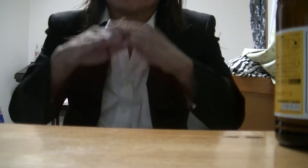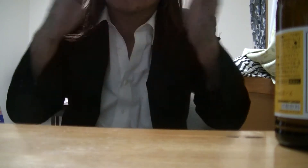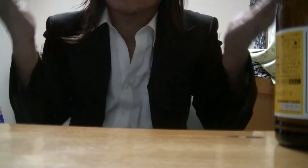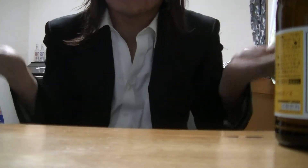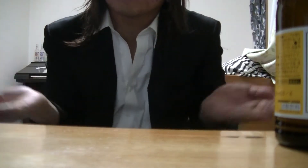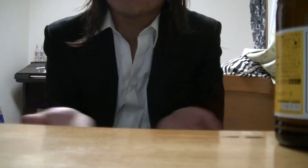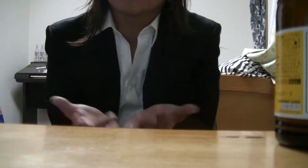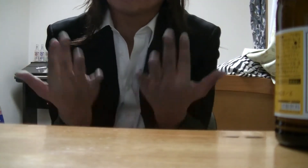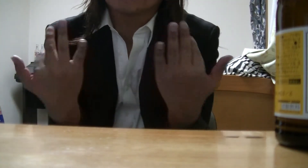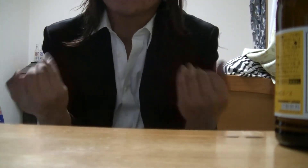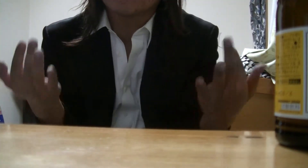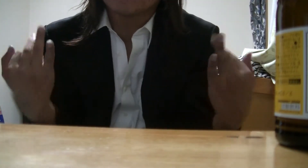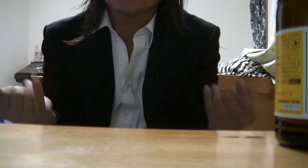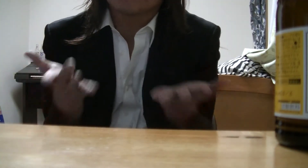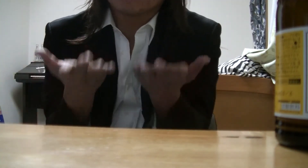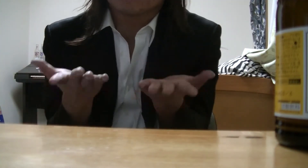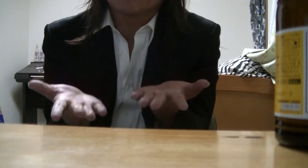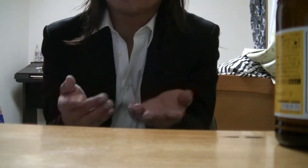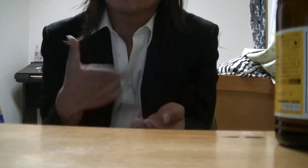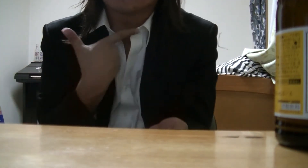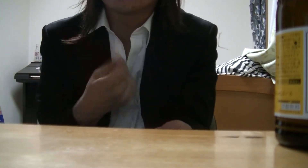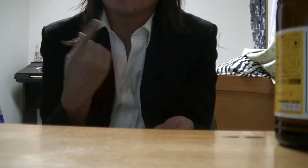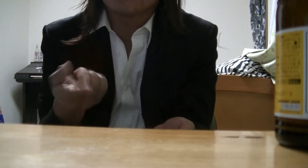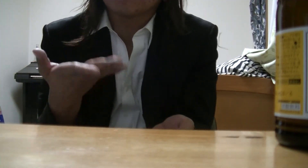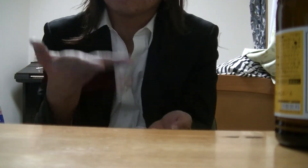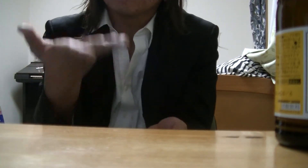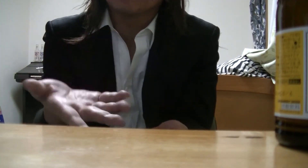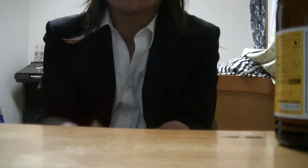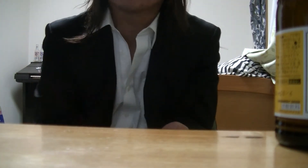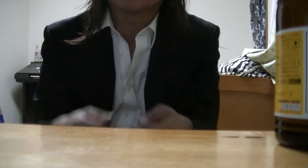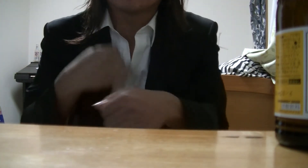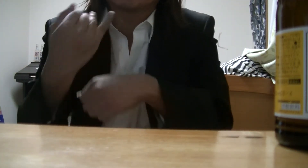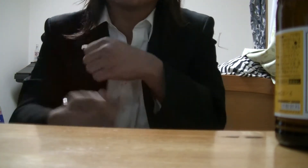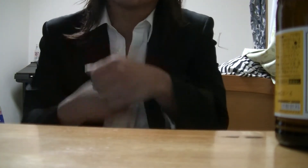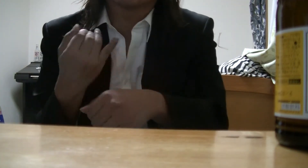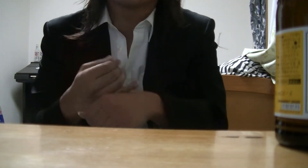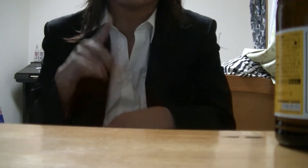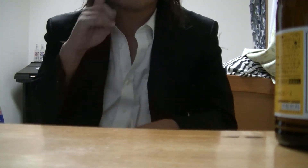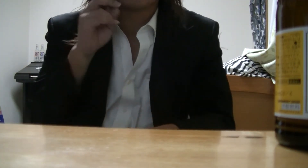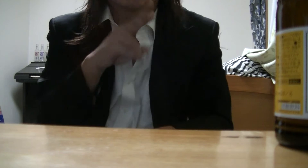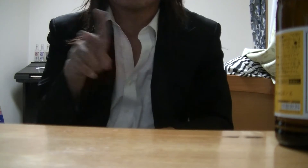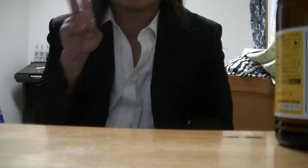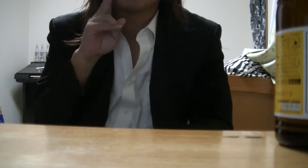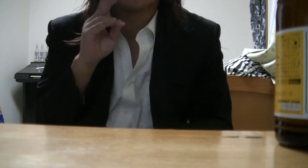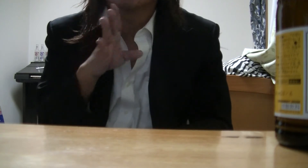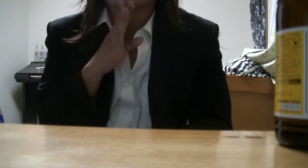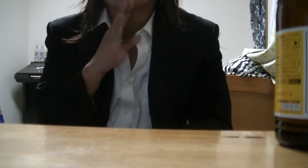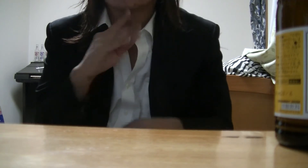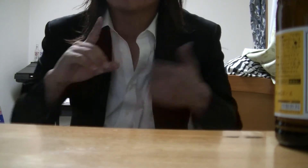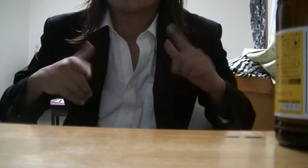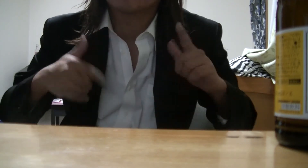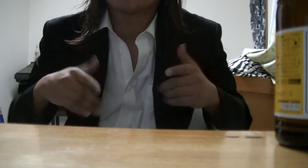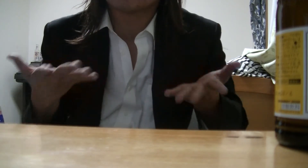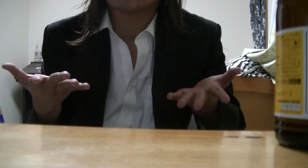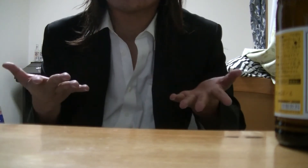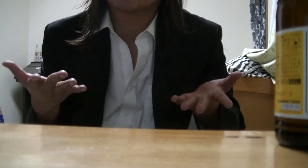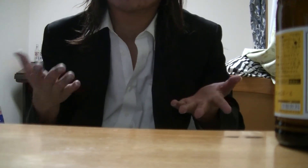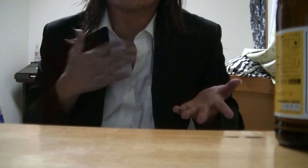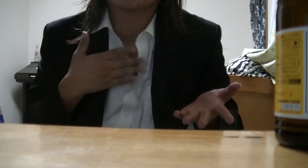。大量に本を読んでるとインターネットの情報を見た時にこれが真実に近いかどうかの判断力が身につく